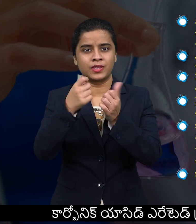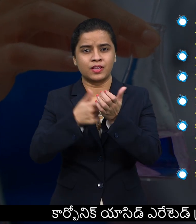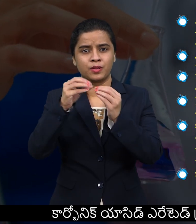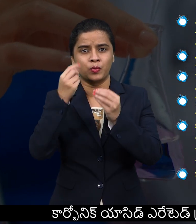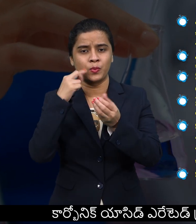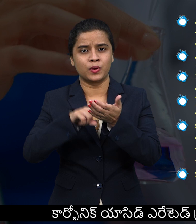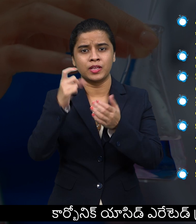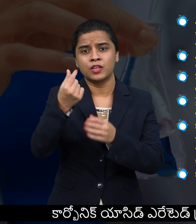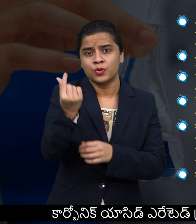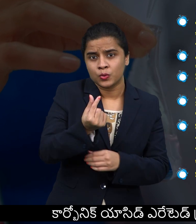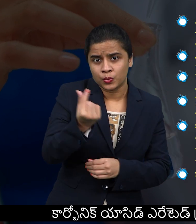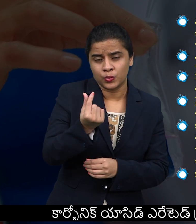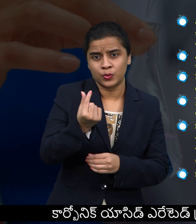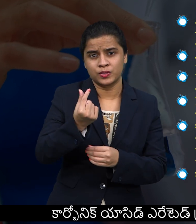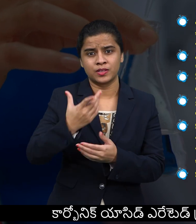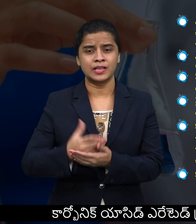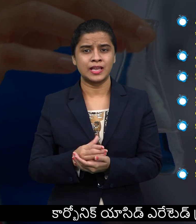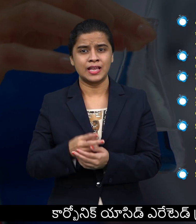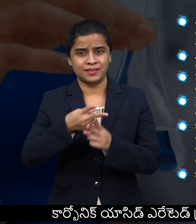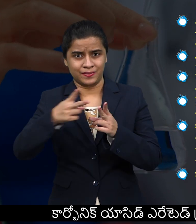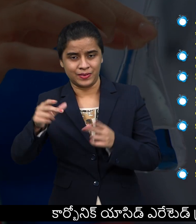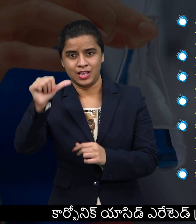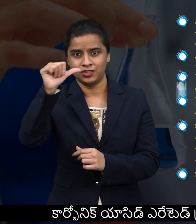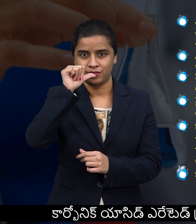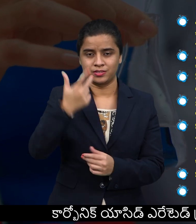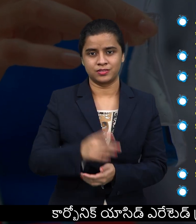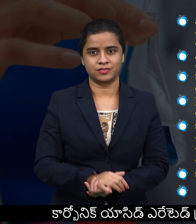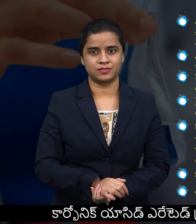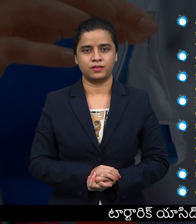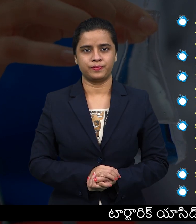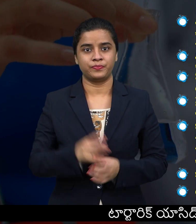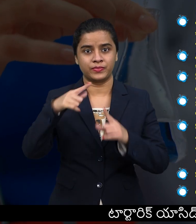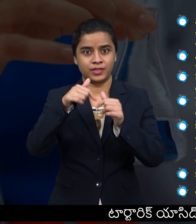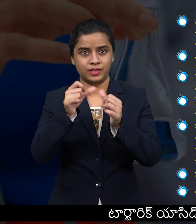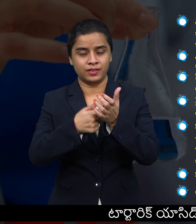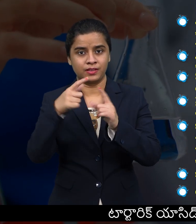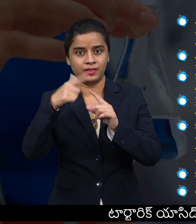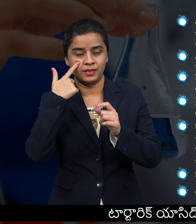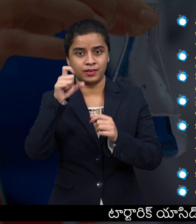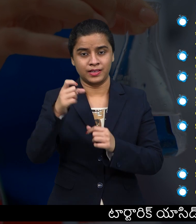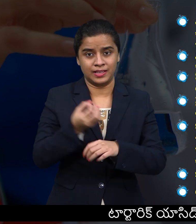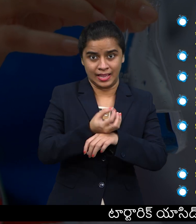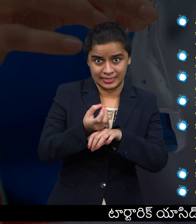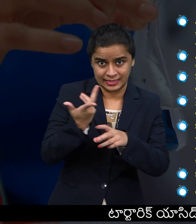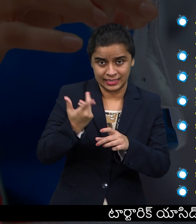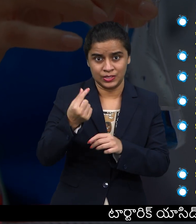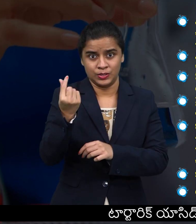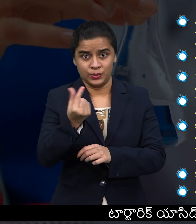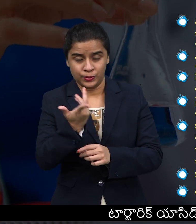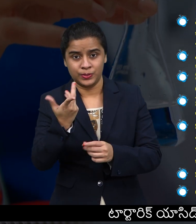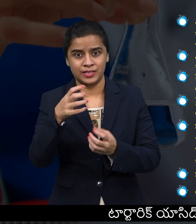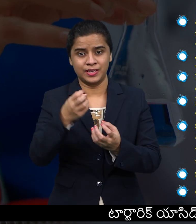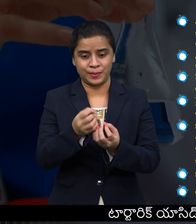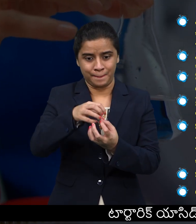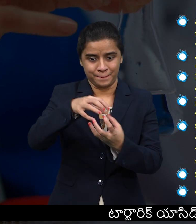కార్బనిక్ యాసిడ్ ఎరేటెడ్ డ్రింక్స్లో ఉపయోగించబడుతుంది. టార్టారిక్ యాసిడ్ బేకింగ్ పౌడర్లో ఒక